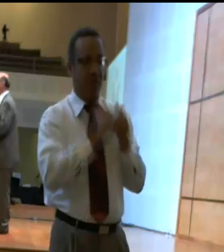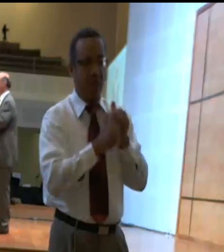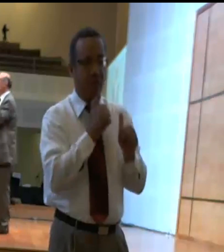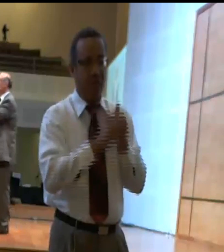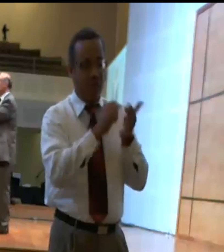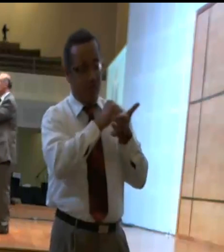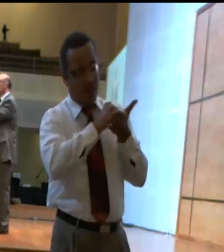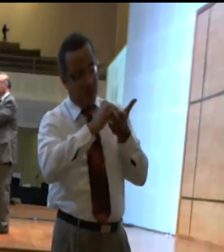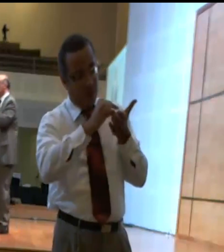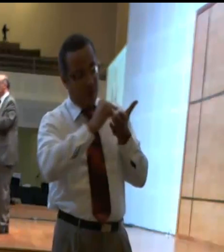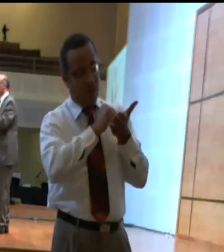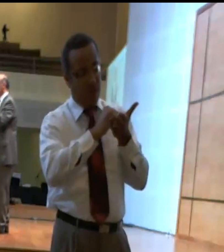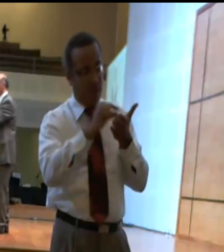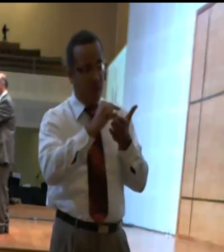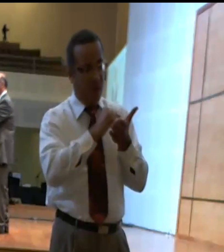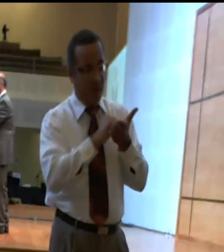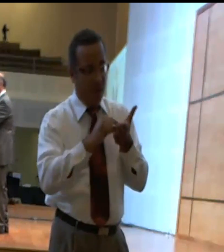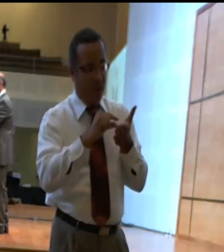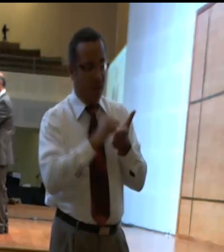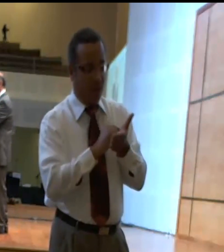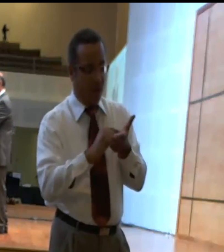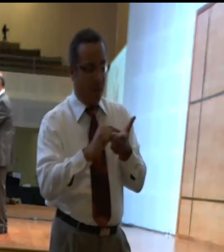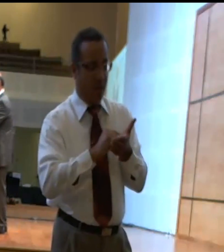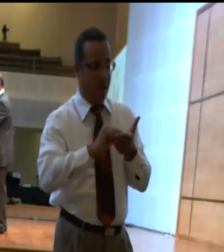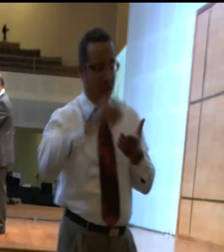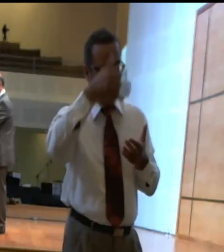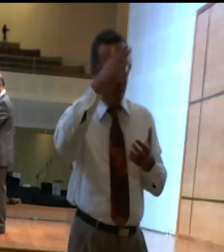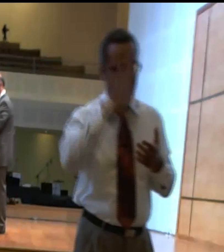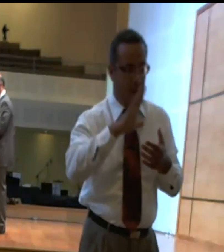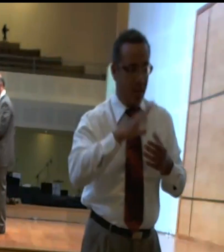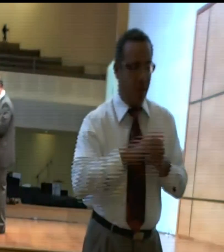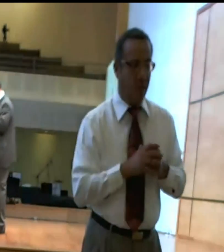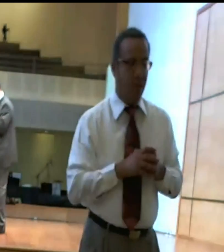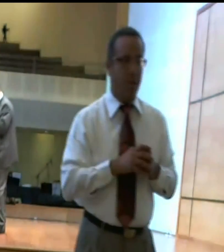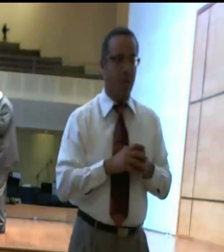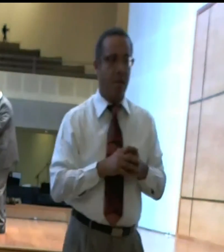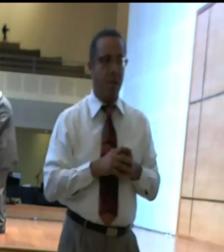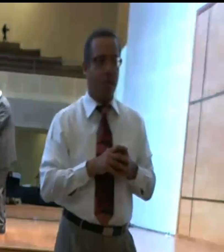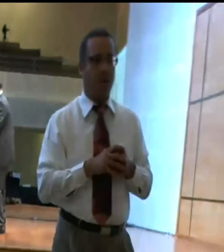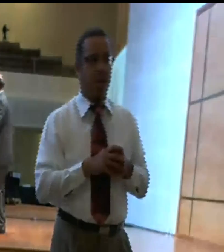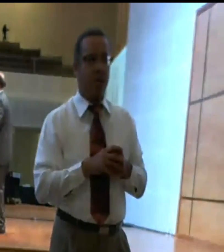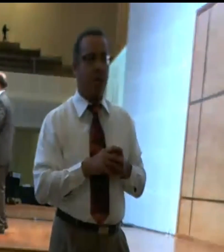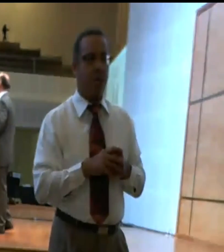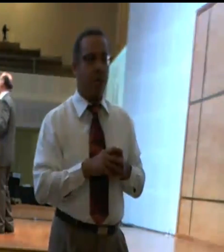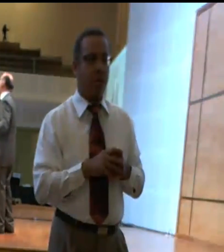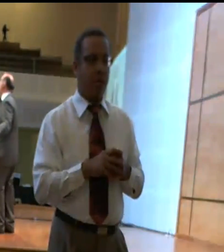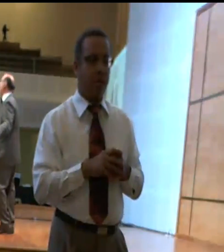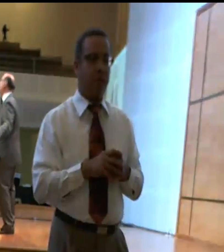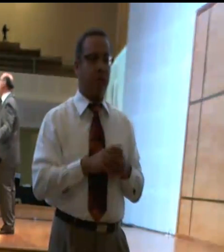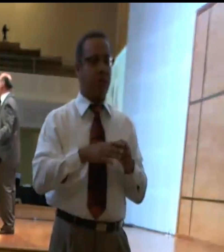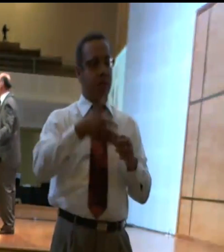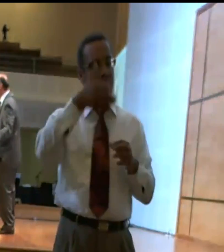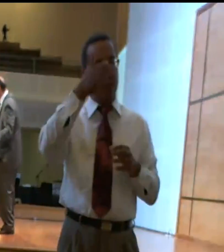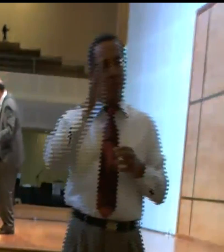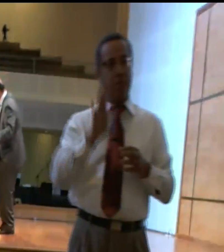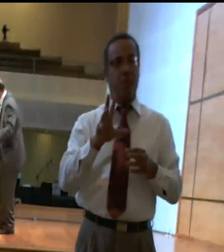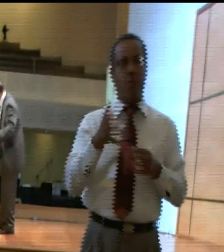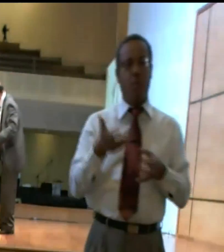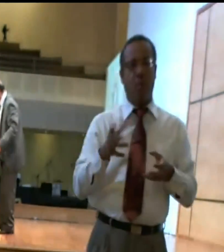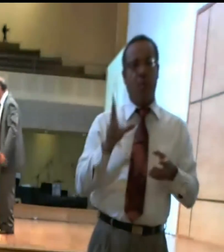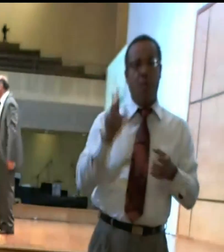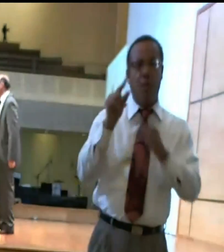este versículo no se refiere a los tribunales humanos, sino a Dios. Sino a Dios. Como Dios